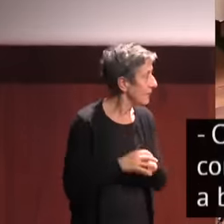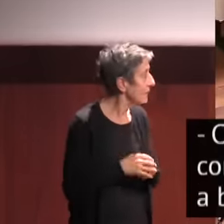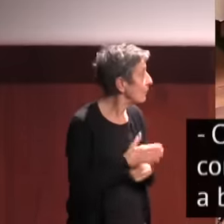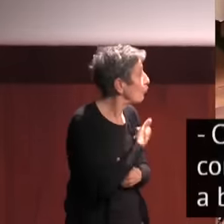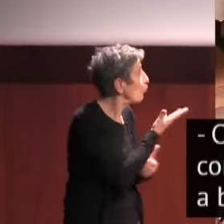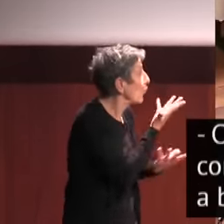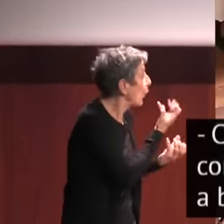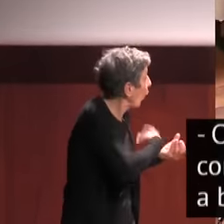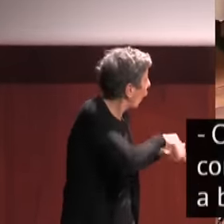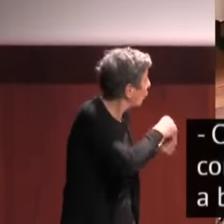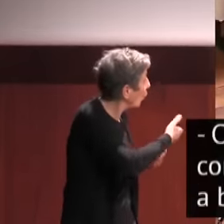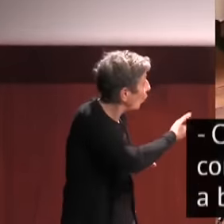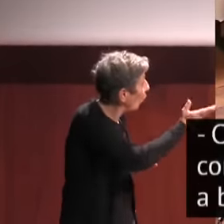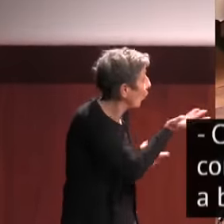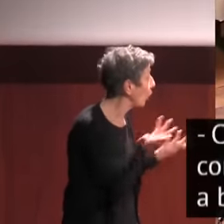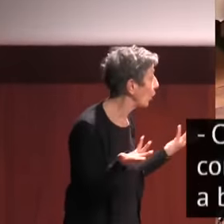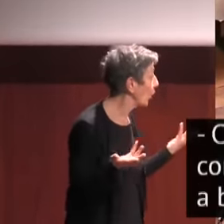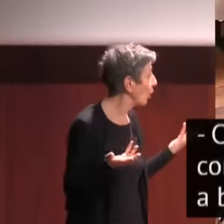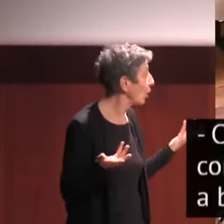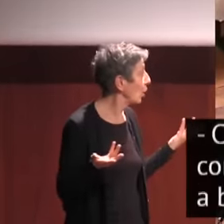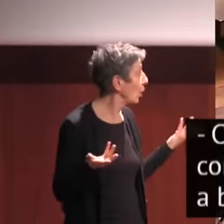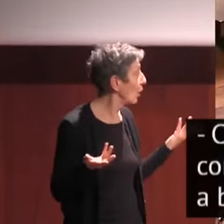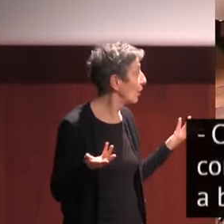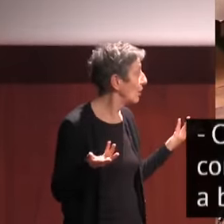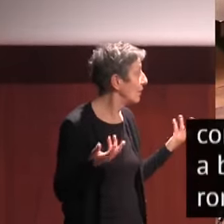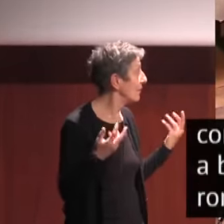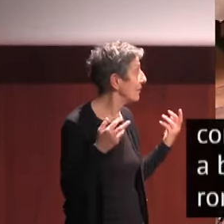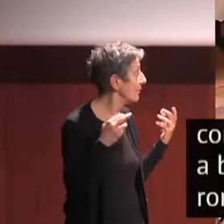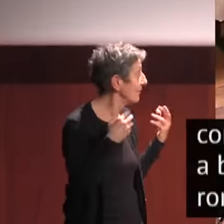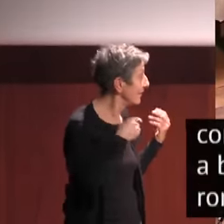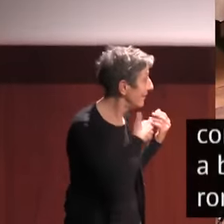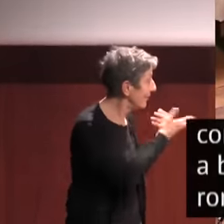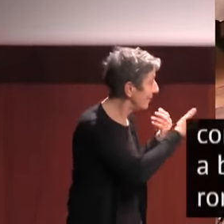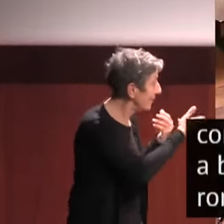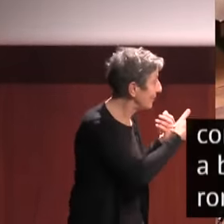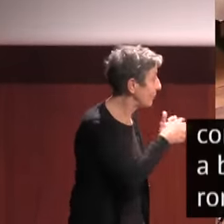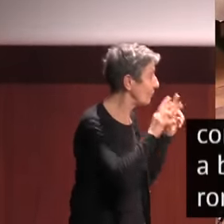rajouter quelque chose en espérant que leur aventure continue ?